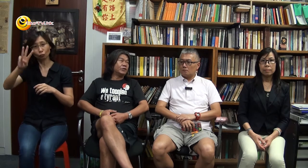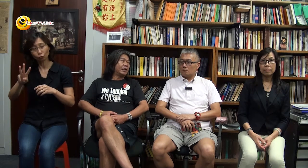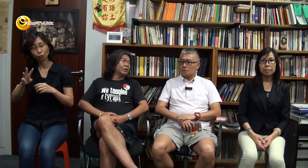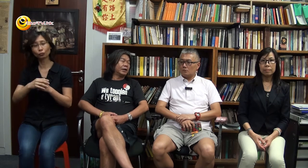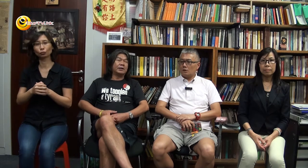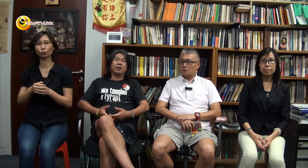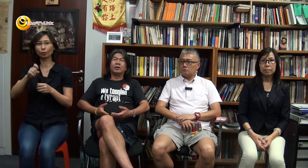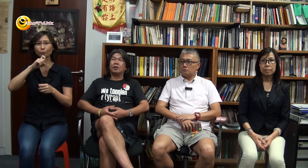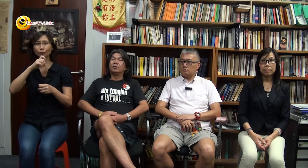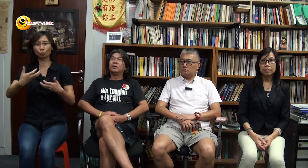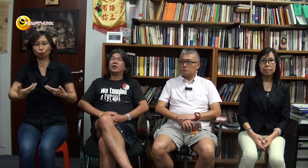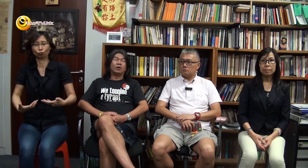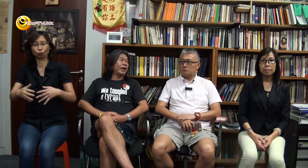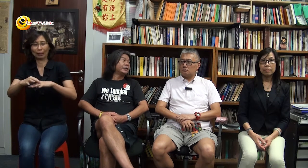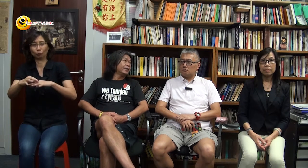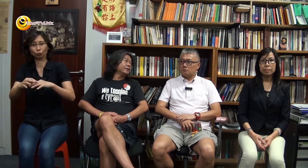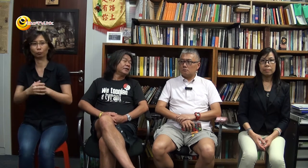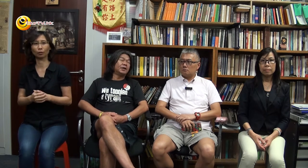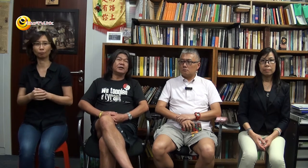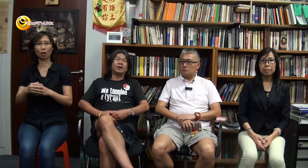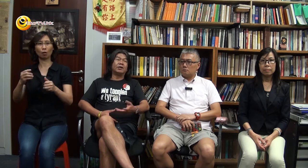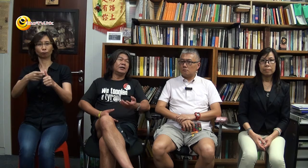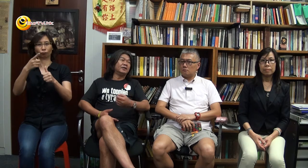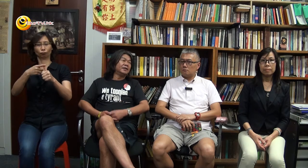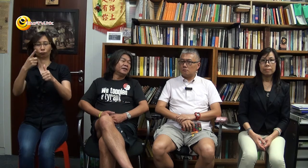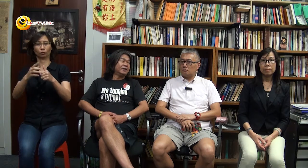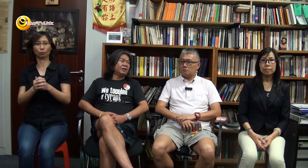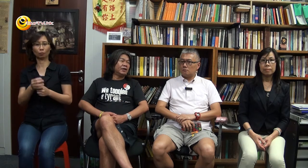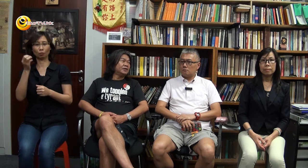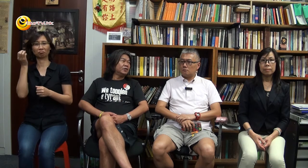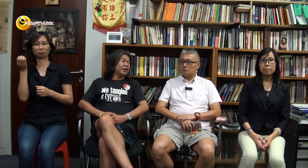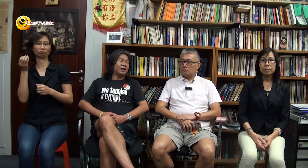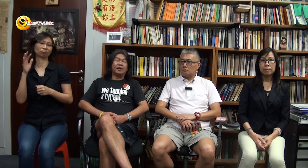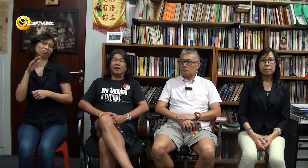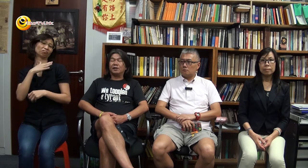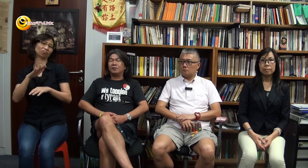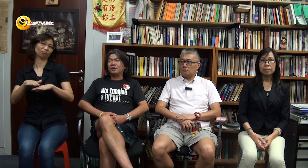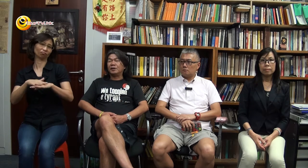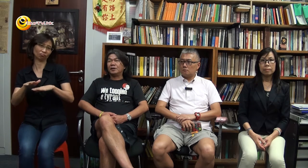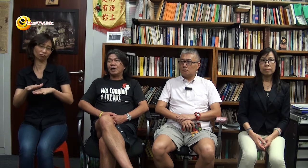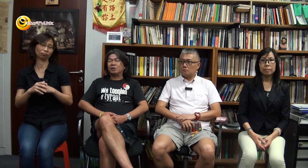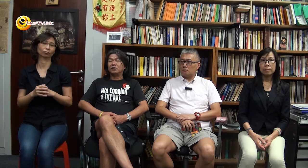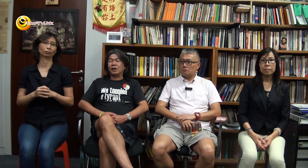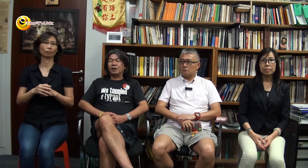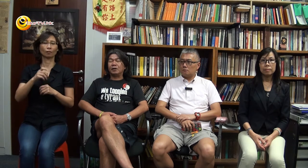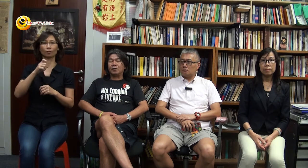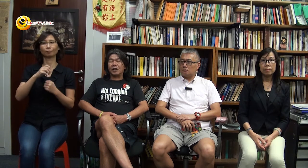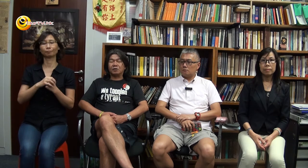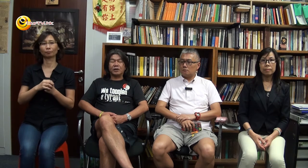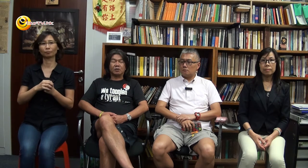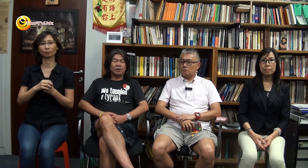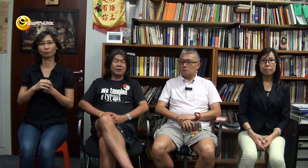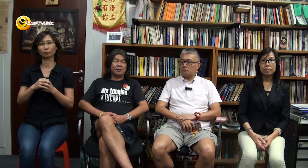府咁樣亂曬龍，第一就係開頭就好輕敵，係咪？人哋話喂，有啲超查到即係呢